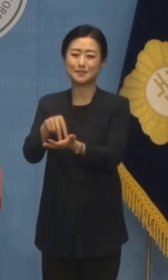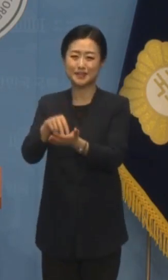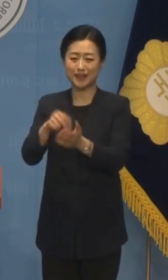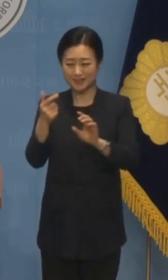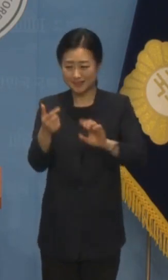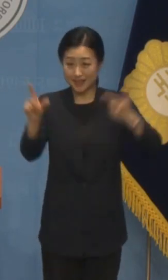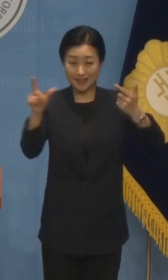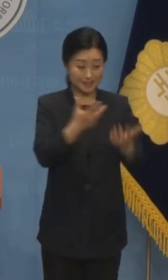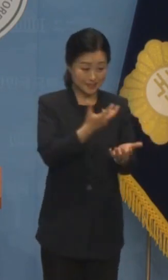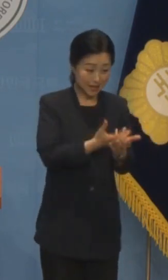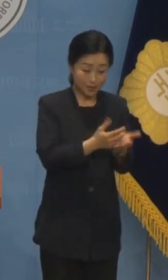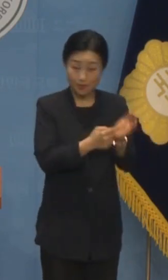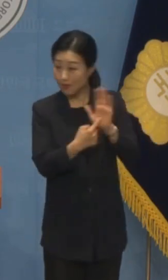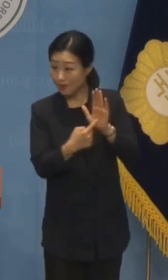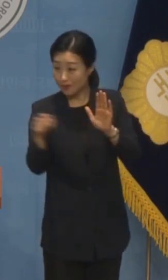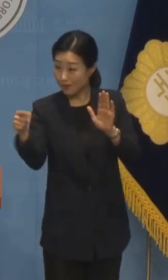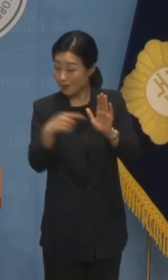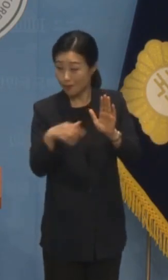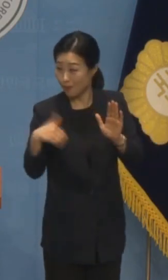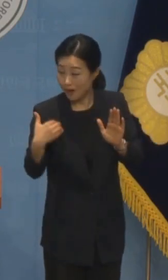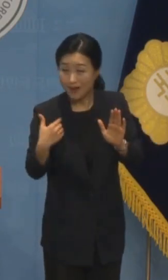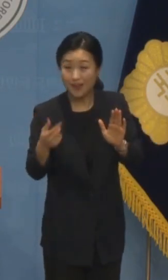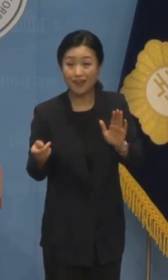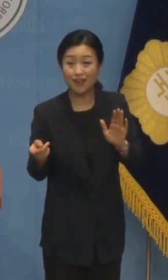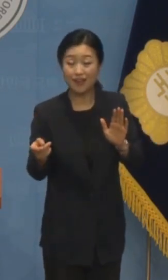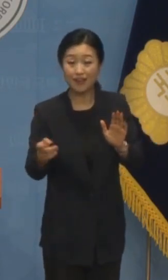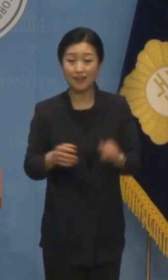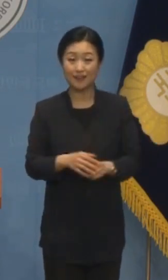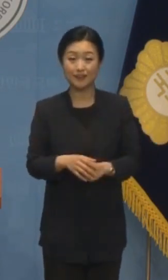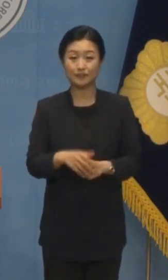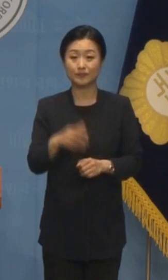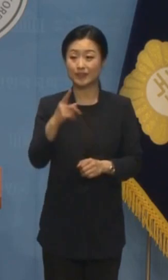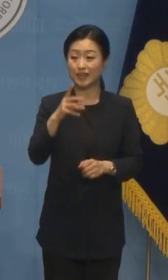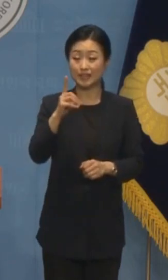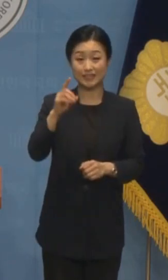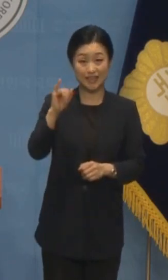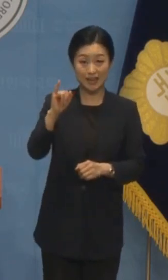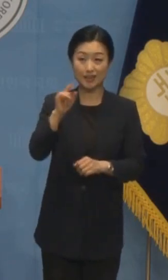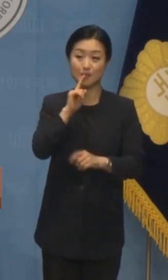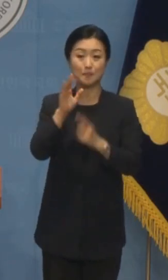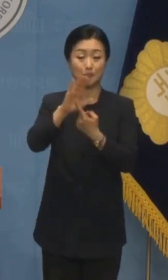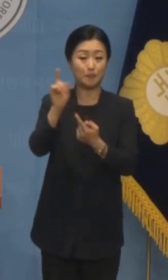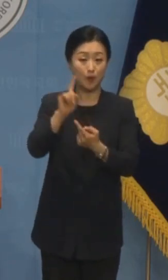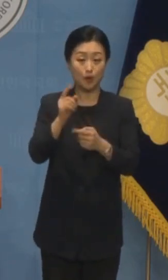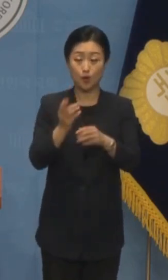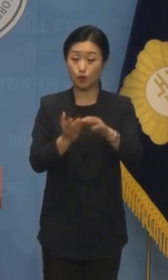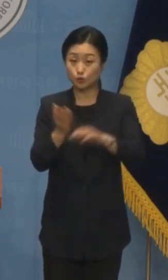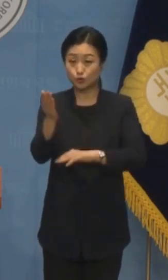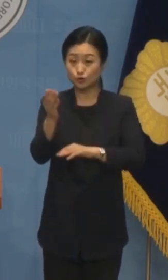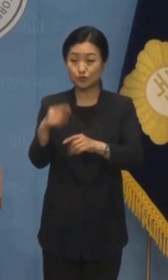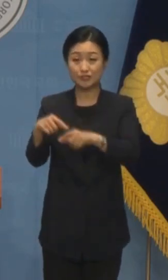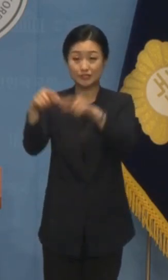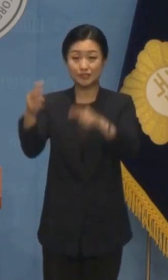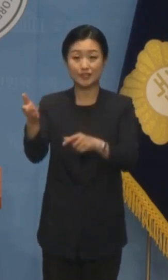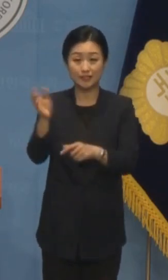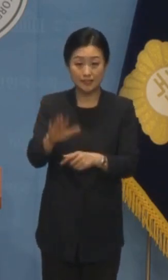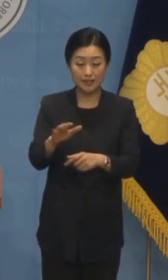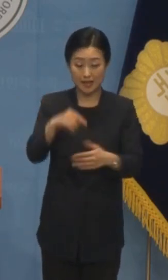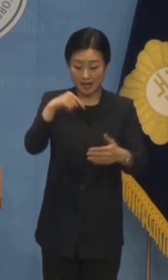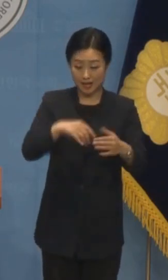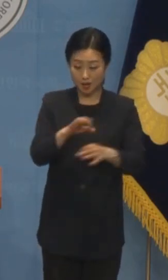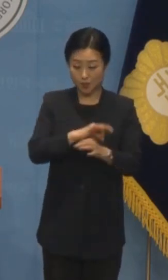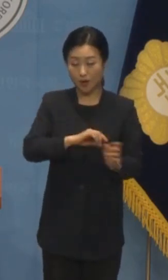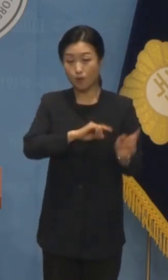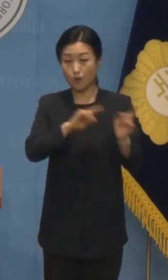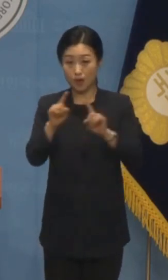반박하는 이런 자료들은 모르쇠로 일관합니다. 바로 그 KDI가 이렇게 말합니다. 수출 증가세에도 불구하고 내수